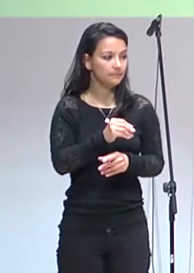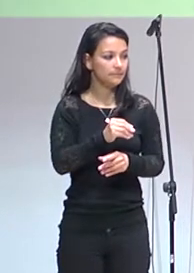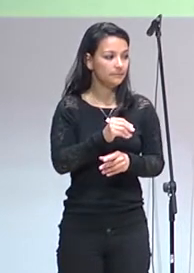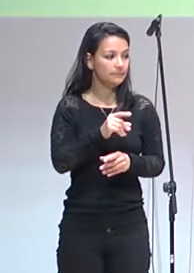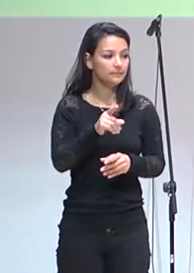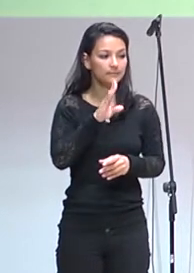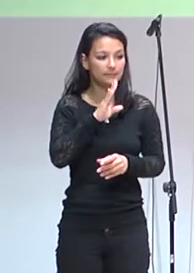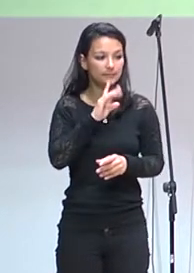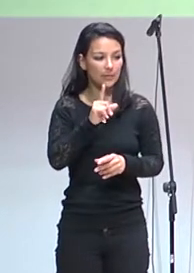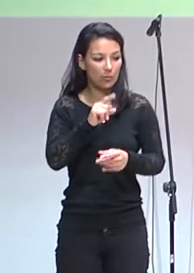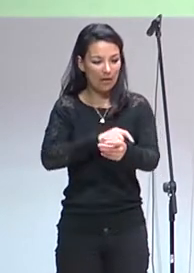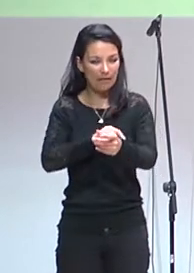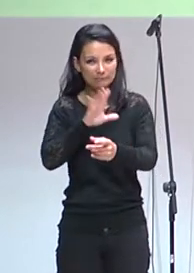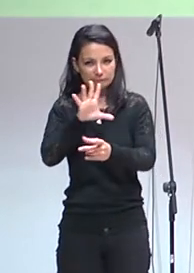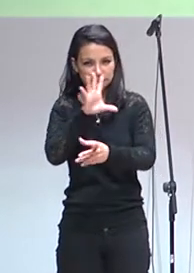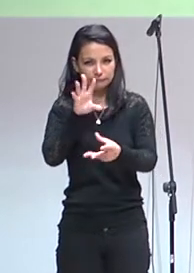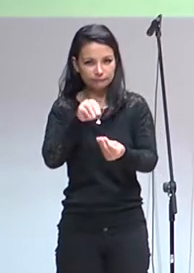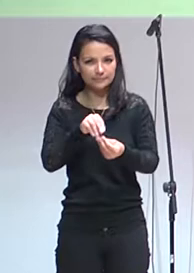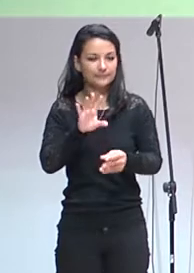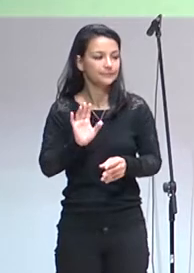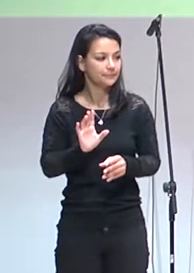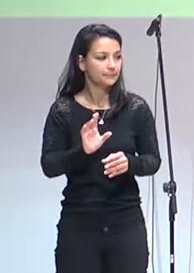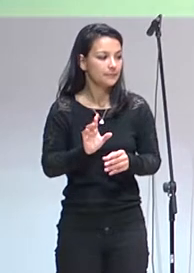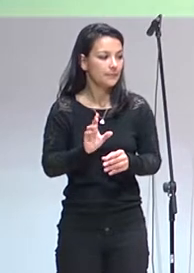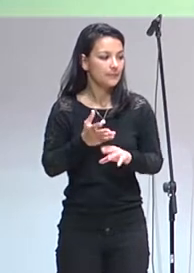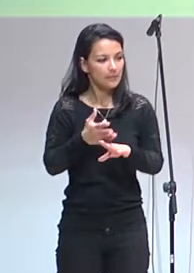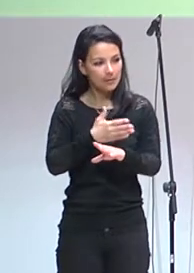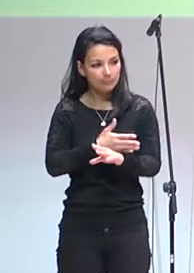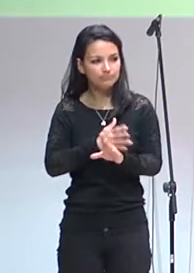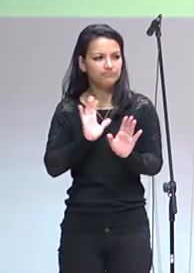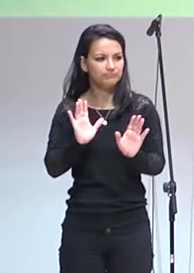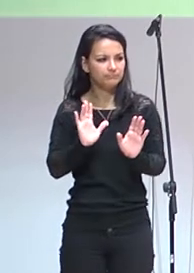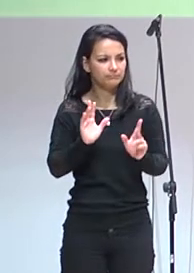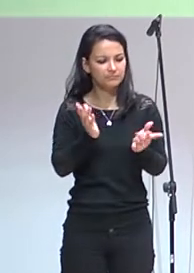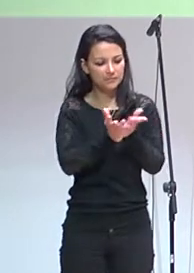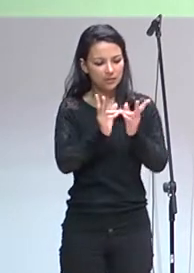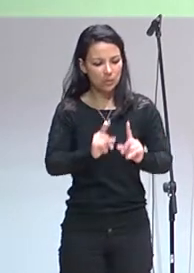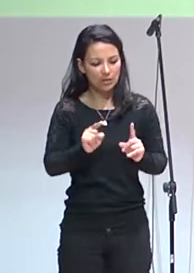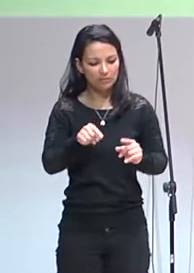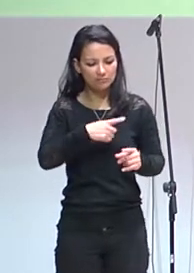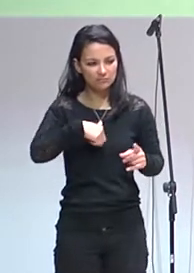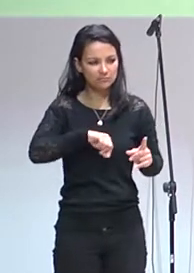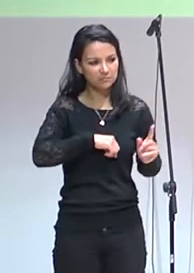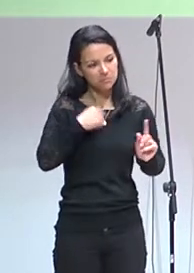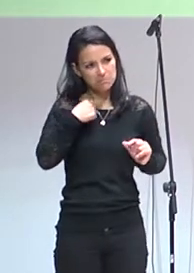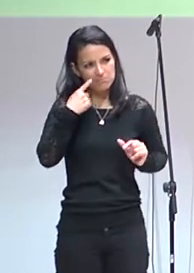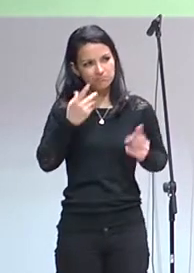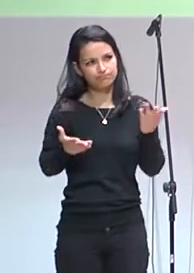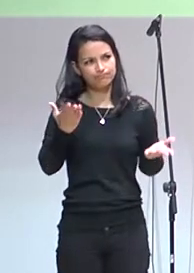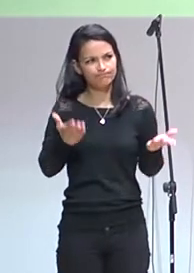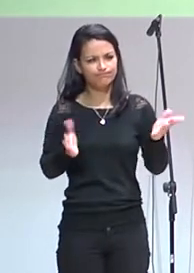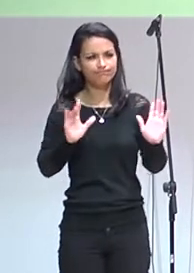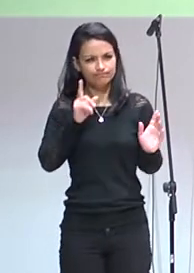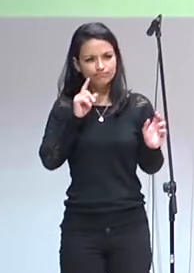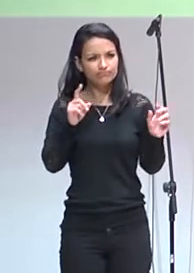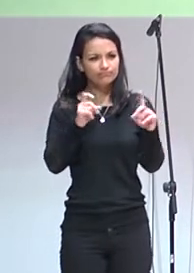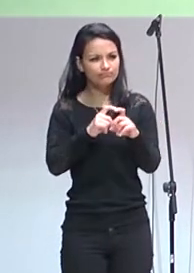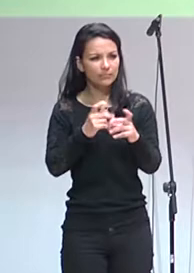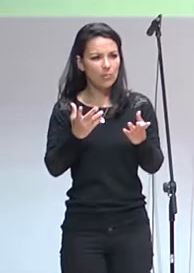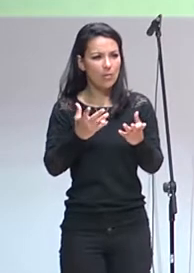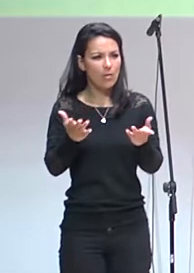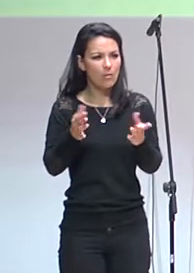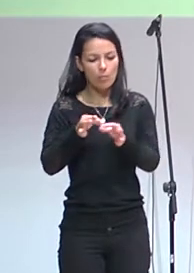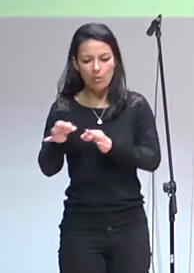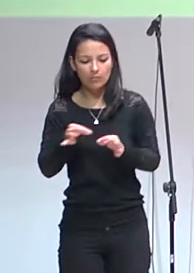sus deidades. Resulta que con los estudiantes pues hicimos ese balance, en un pueblo que